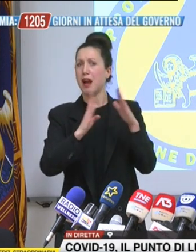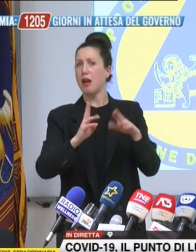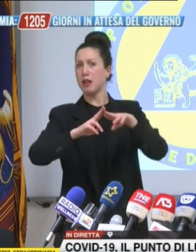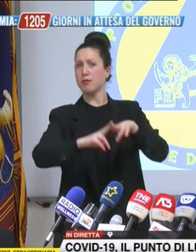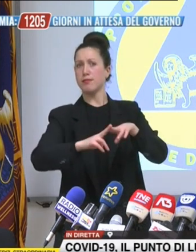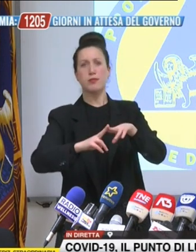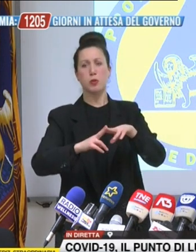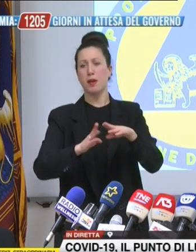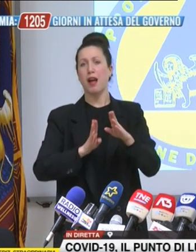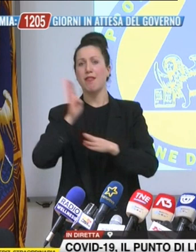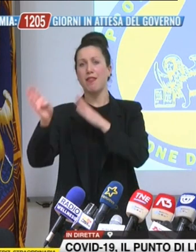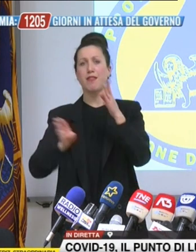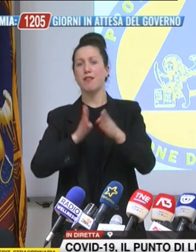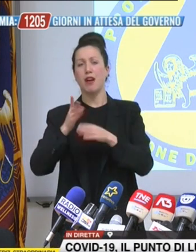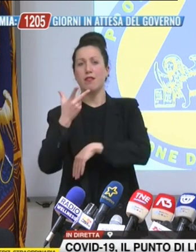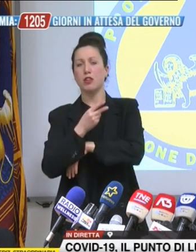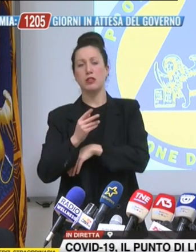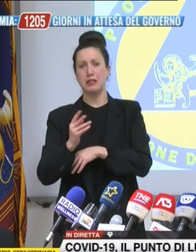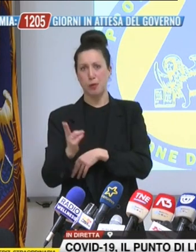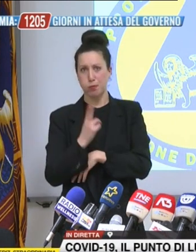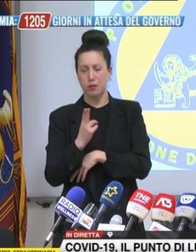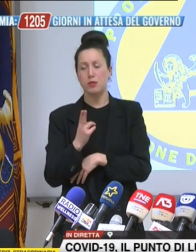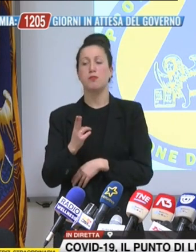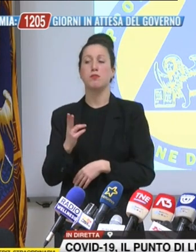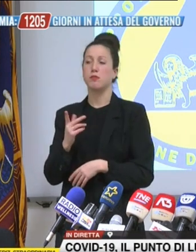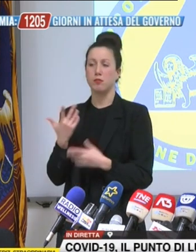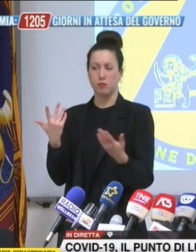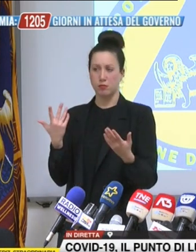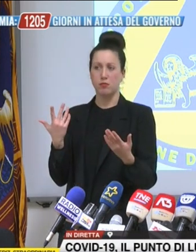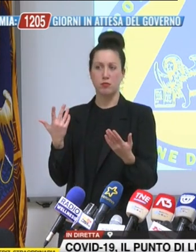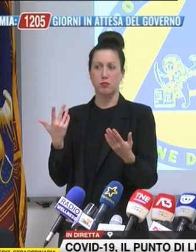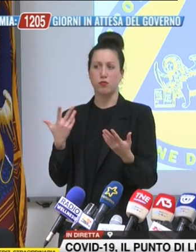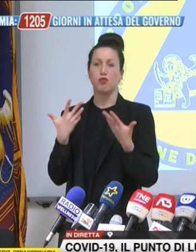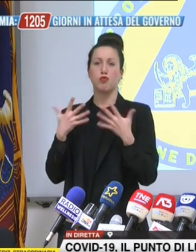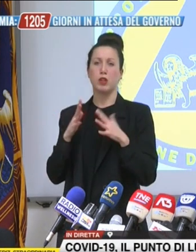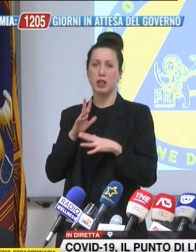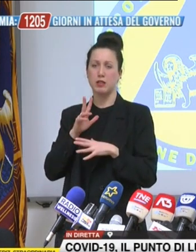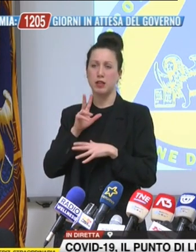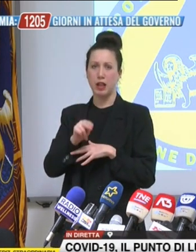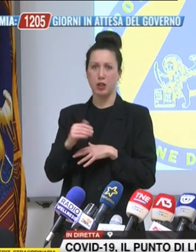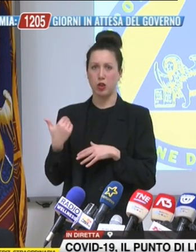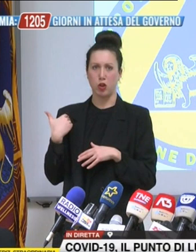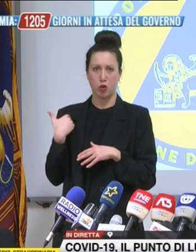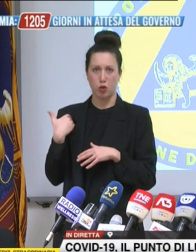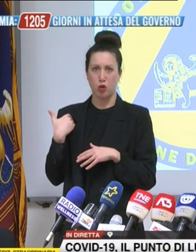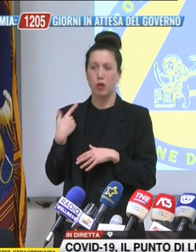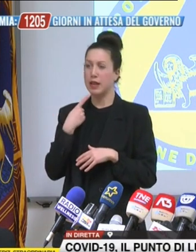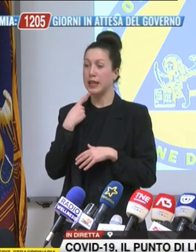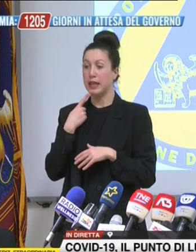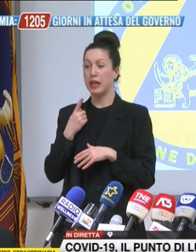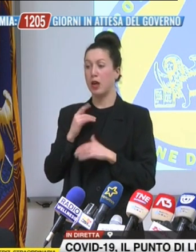detto prima, nel senso, con il nuovo protocollo con l'organizzazione, per chi non si può spostare la vaccinazione viene fatta a